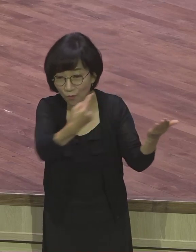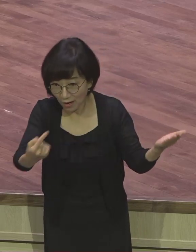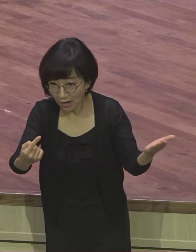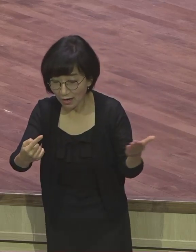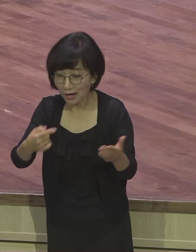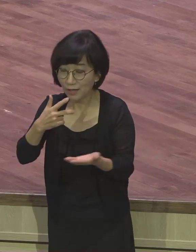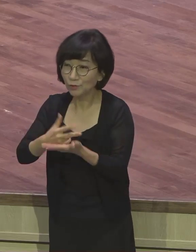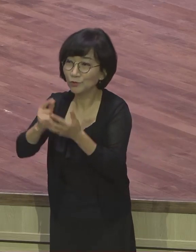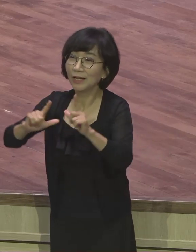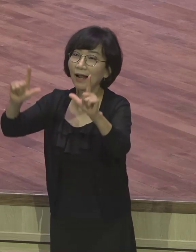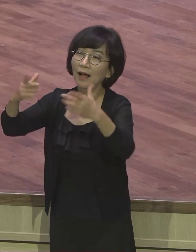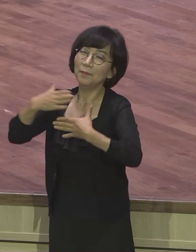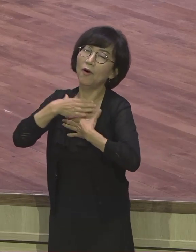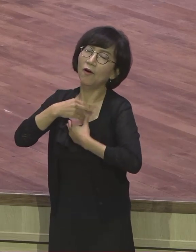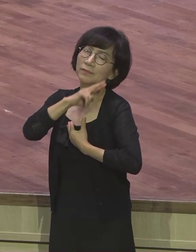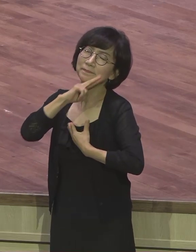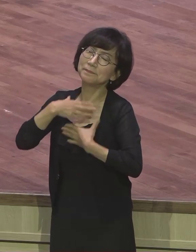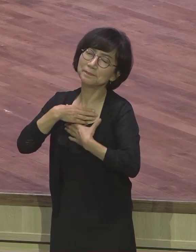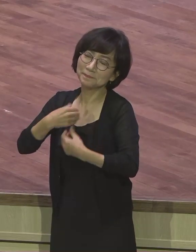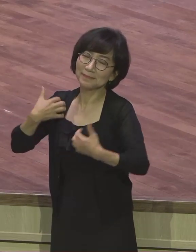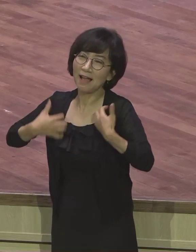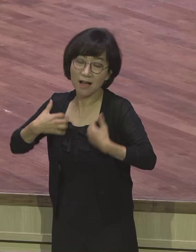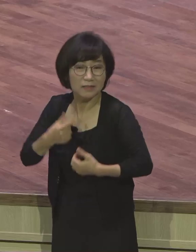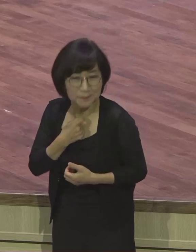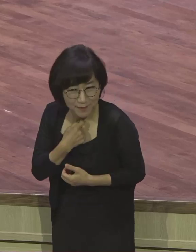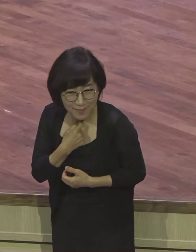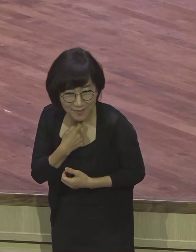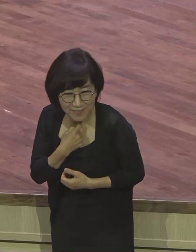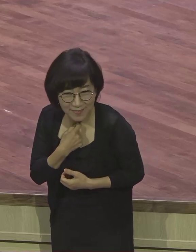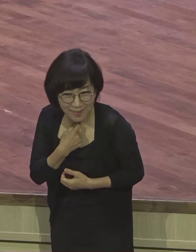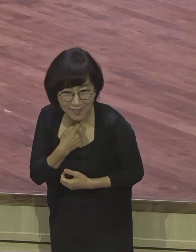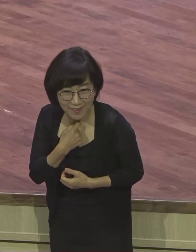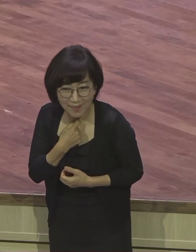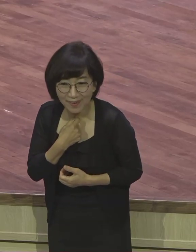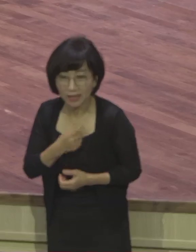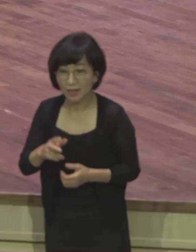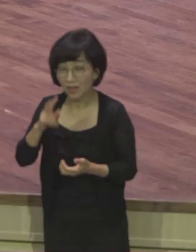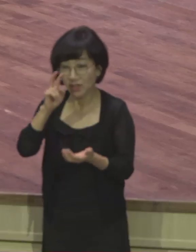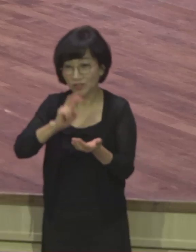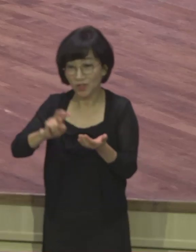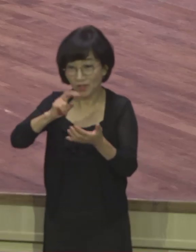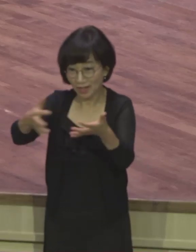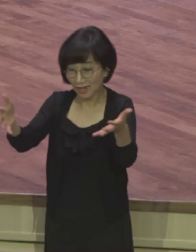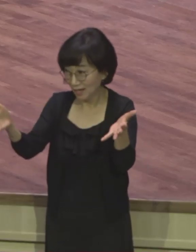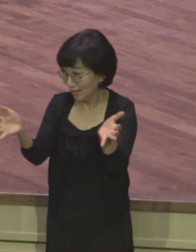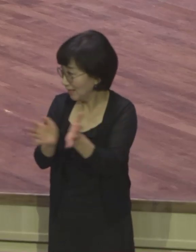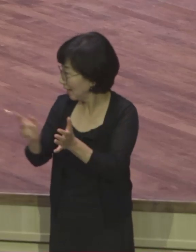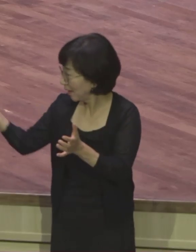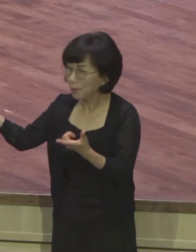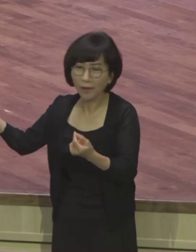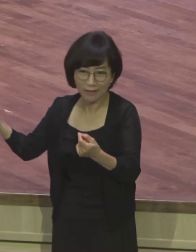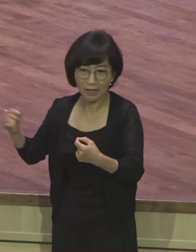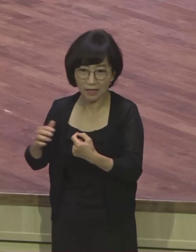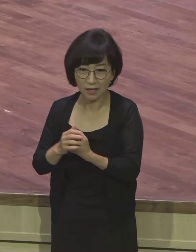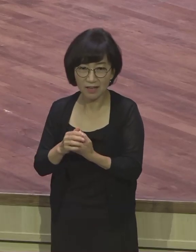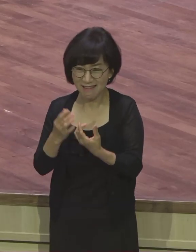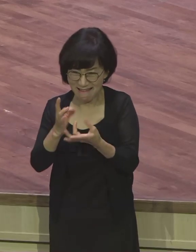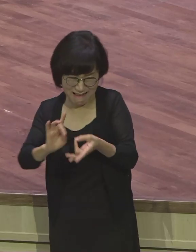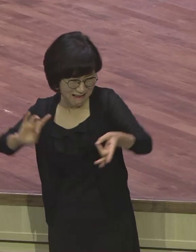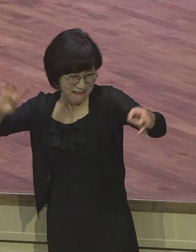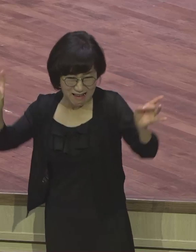좀. 아멘. 모든 기관 마찬가지. 성가리도 마찬가지. 이 인상섬에 지하지 마라.